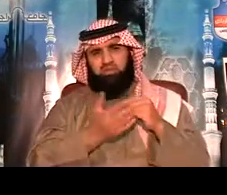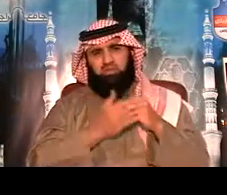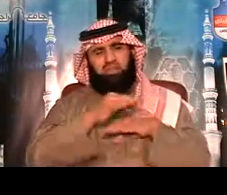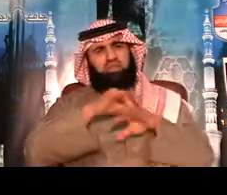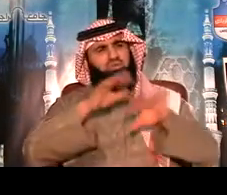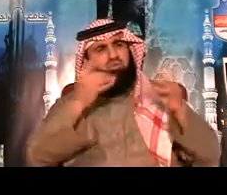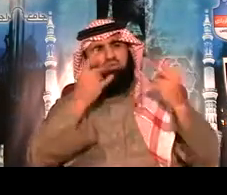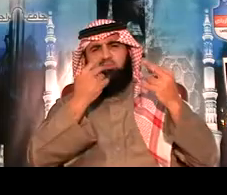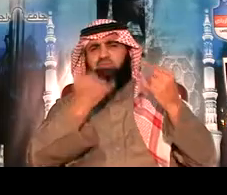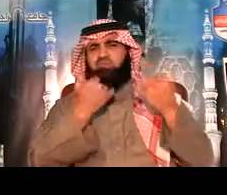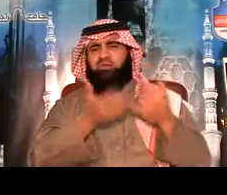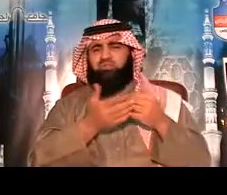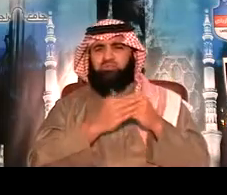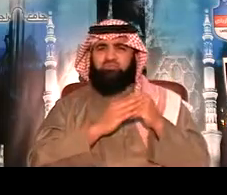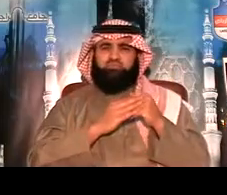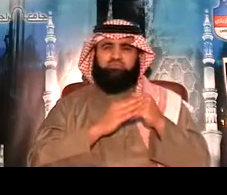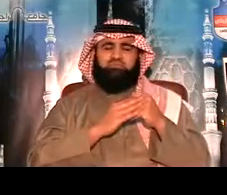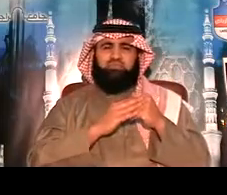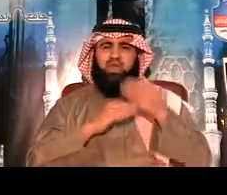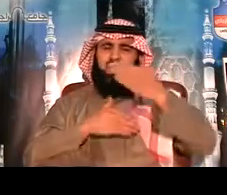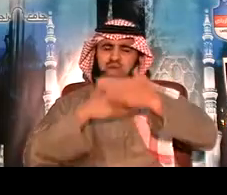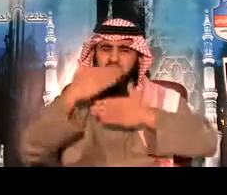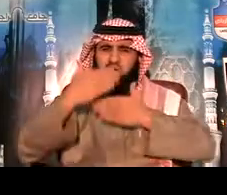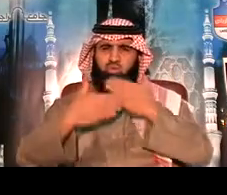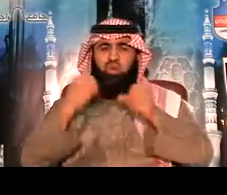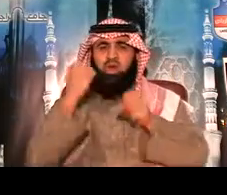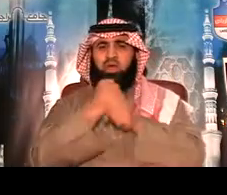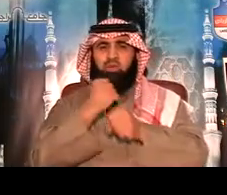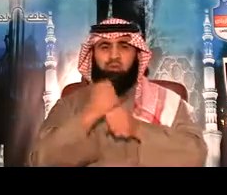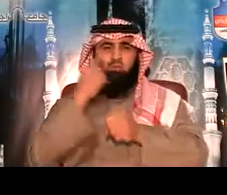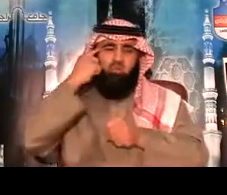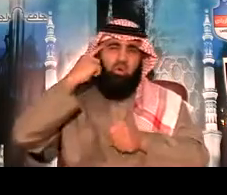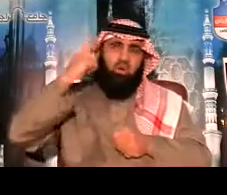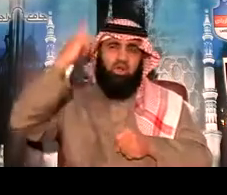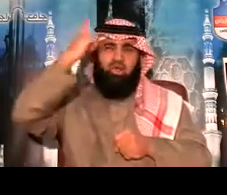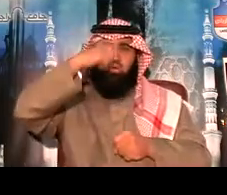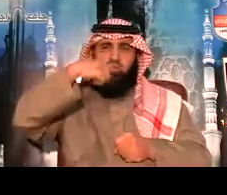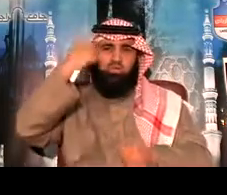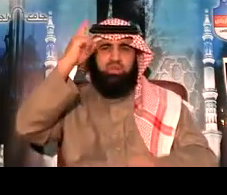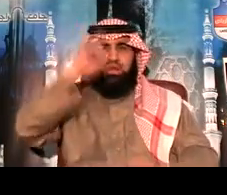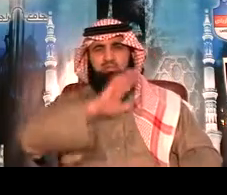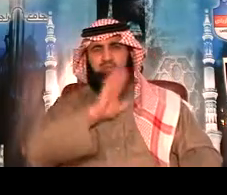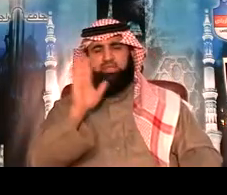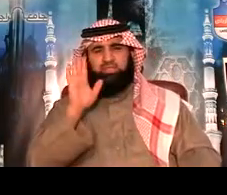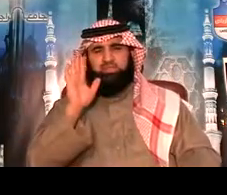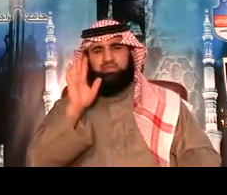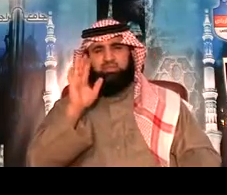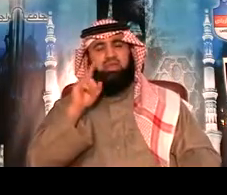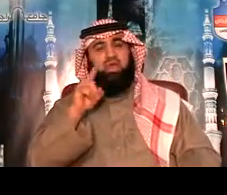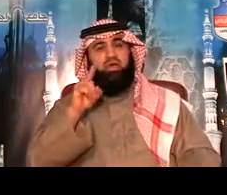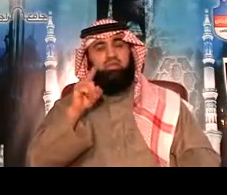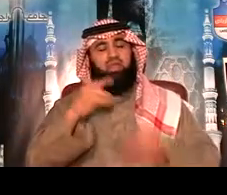فيها، إنما يحاول أن يقدم العمل لله عز وجل. فإنك أحوج ما تكون